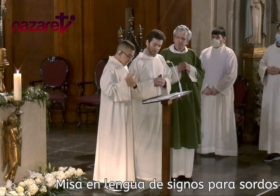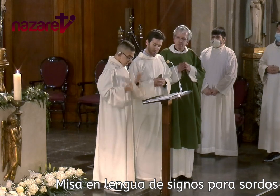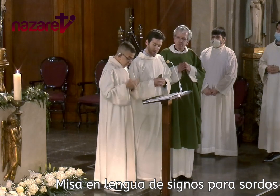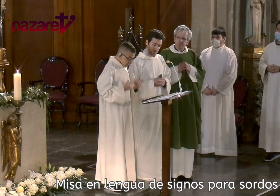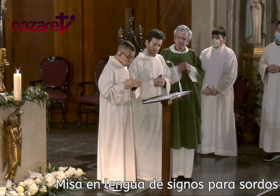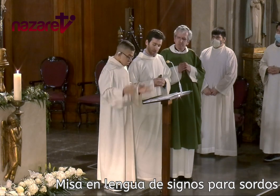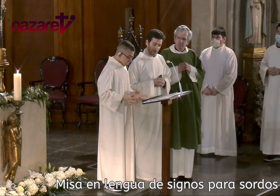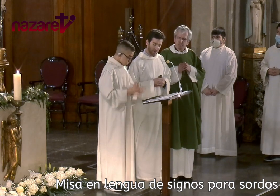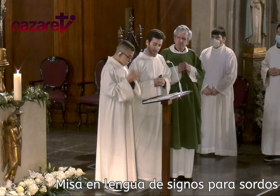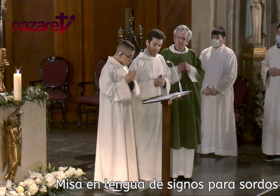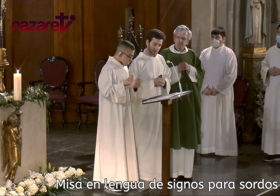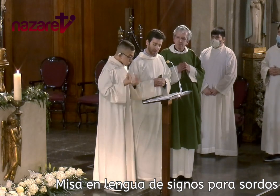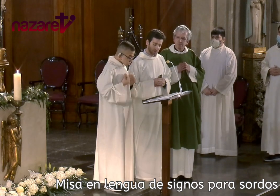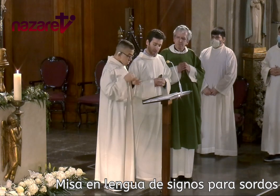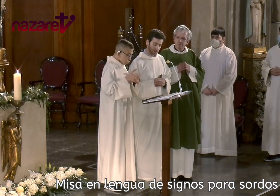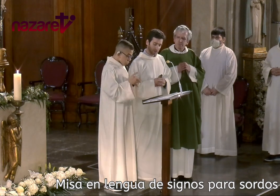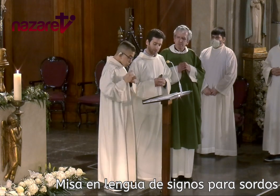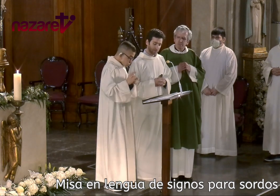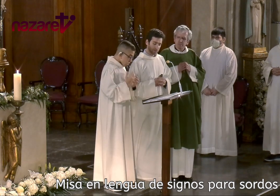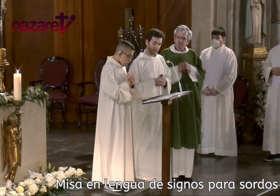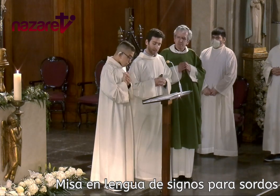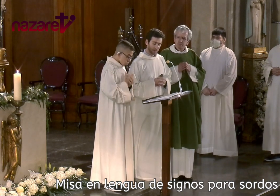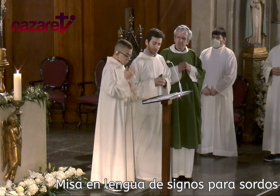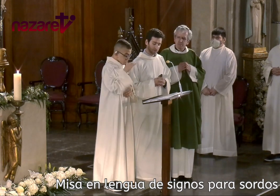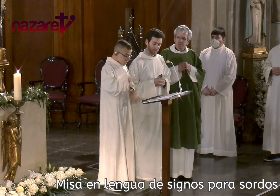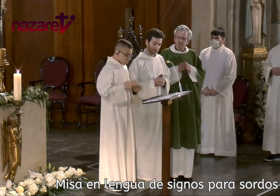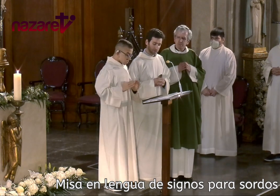unidos por el amor que el espíritu santo infunde en nosotros